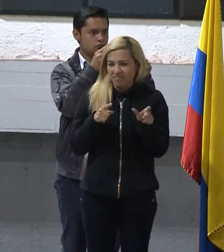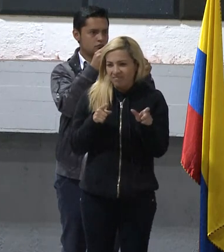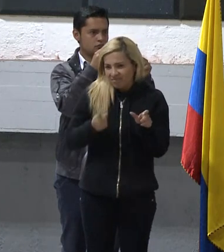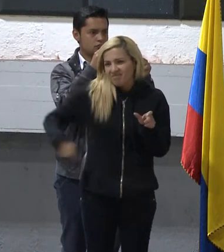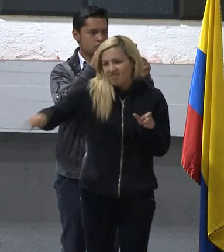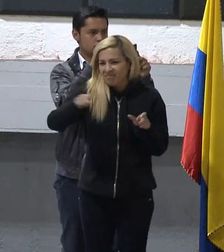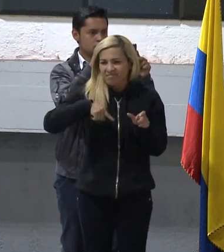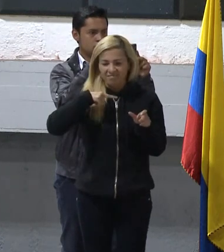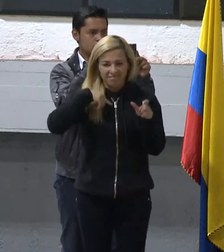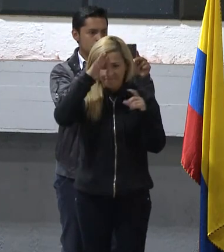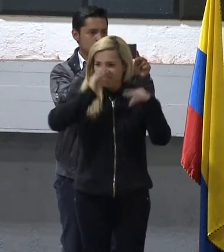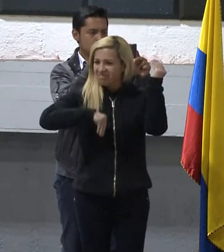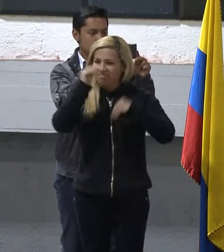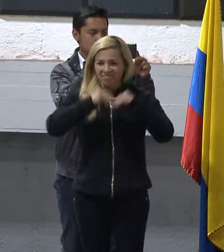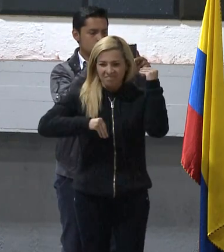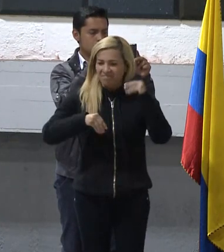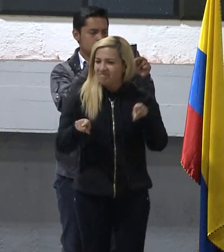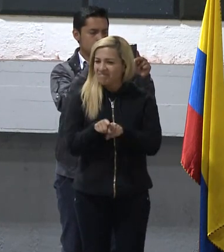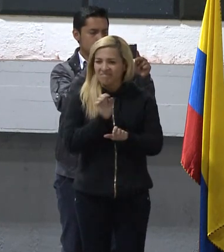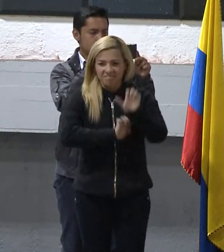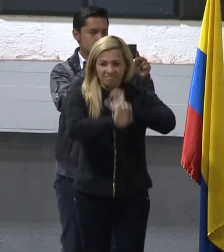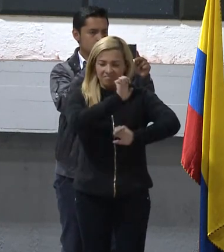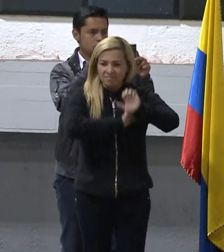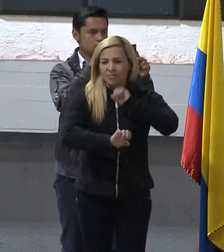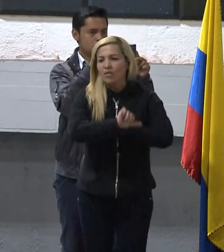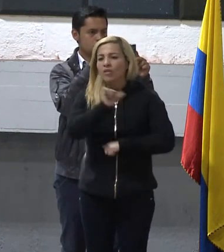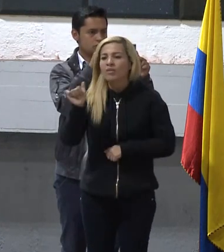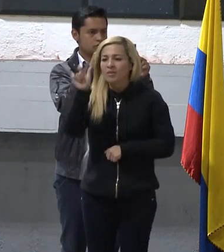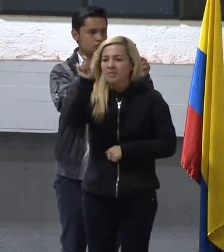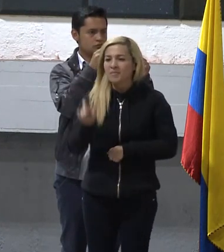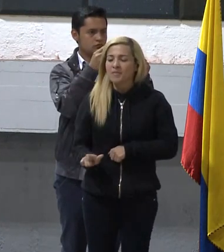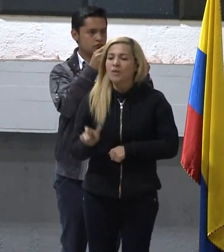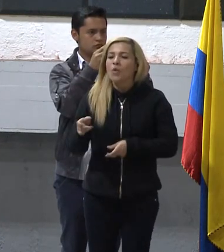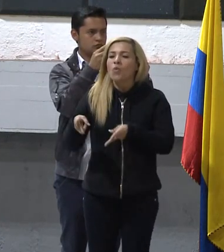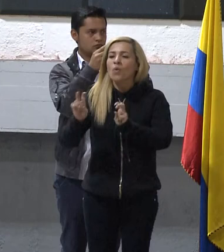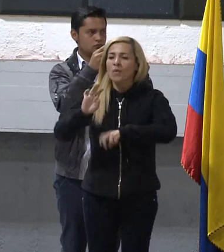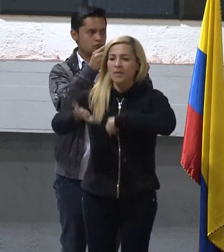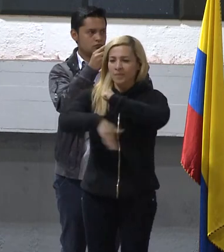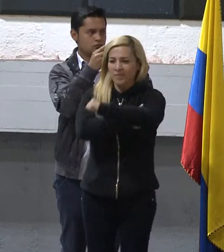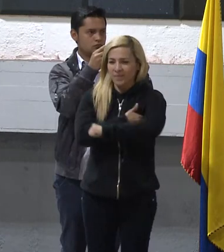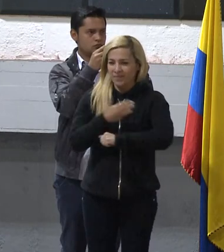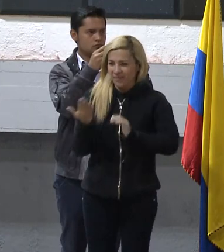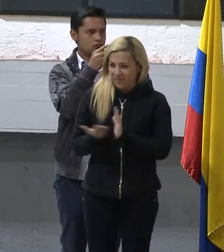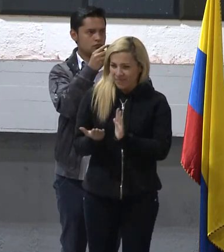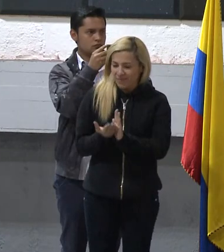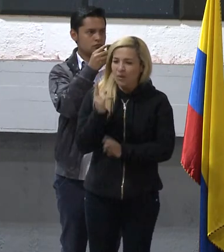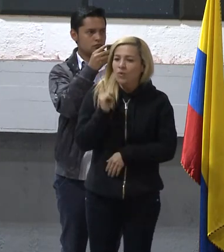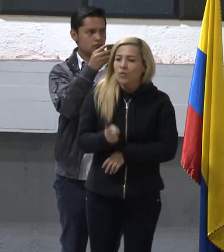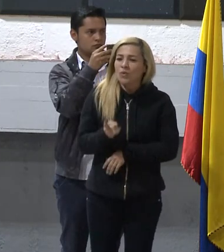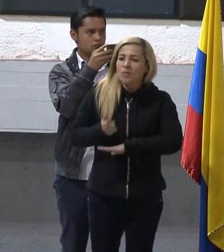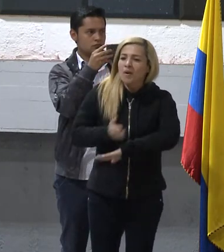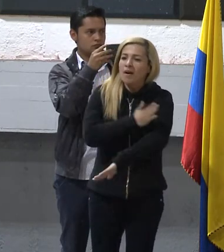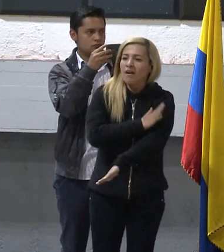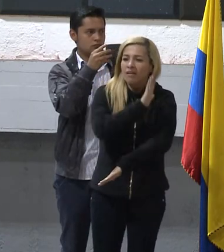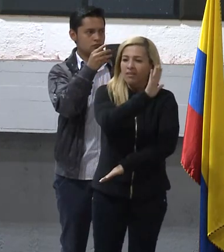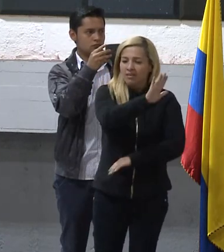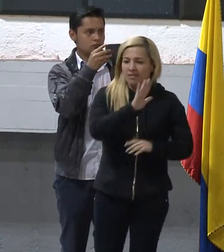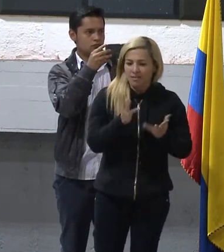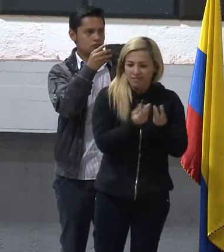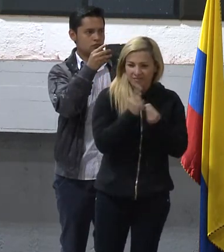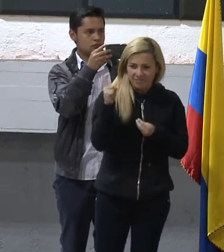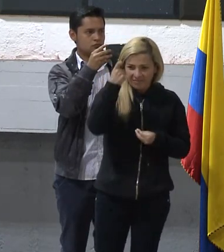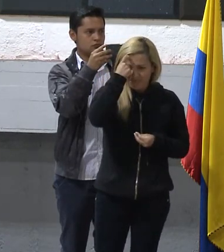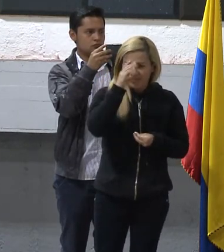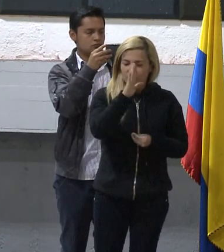para defendernos nueva ministra de educación reconocida por su paso por el gobierno de peñalosa en el que realizó